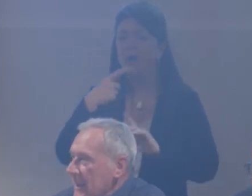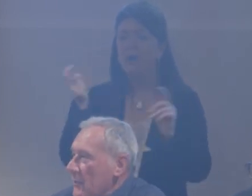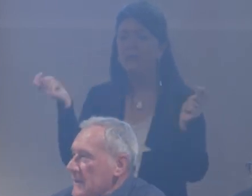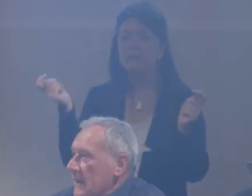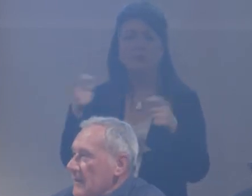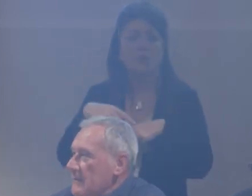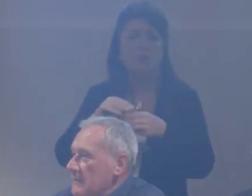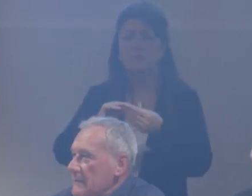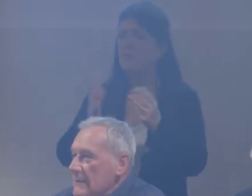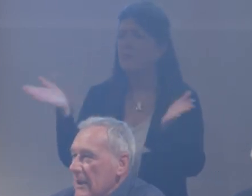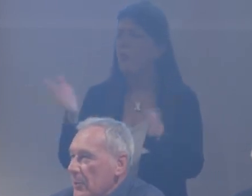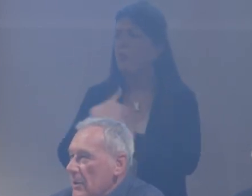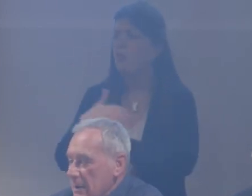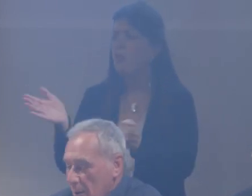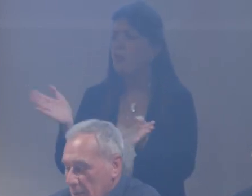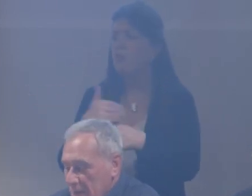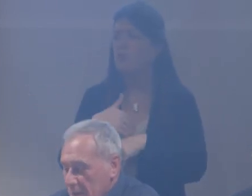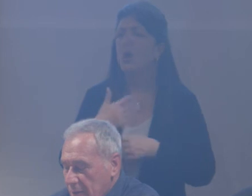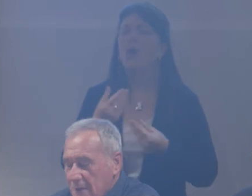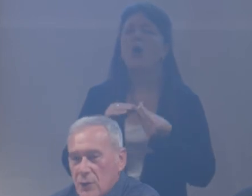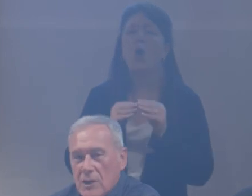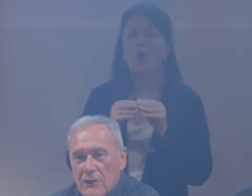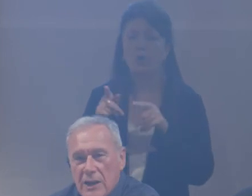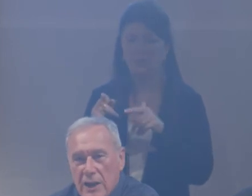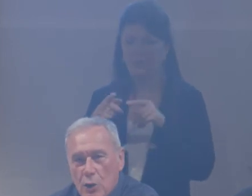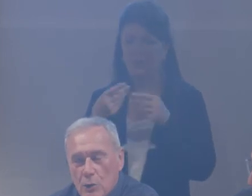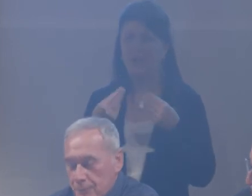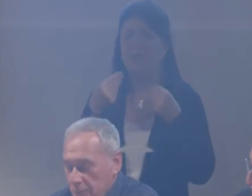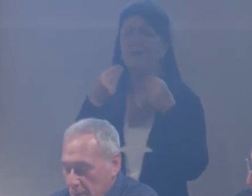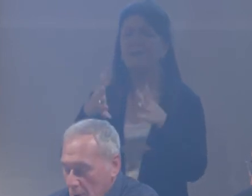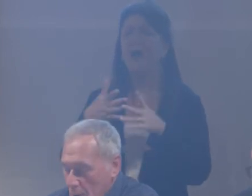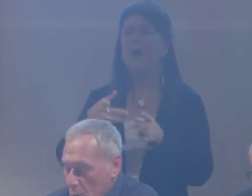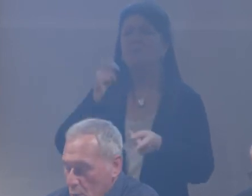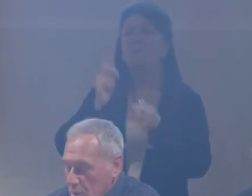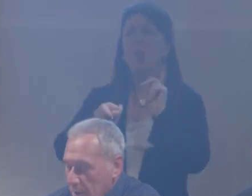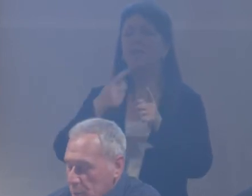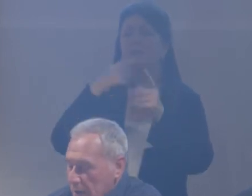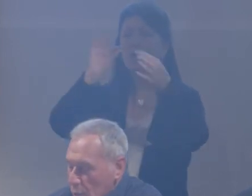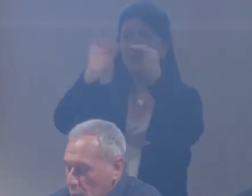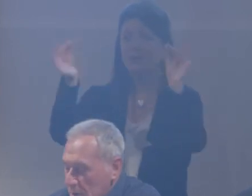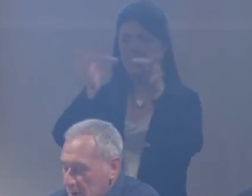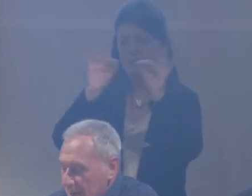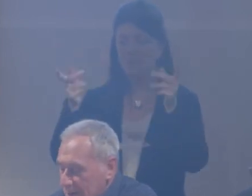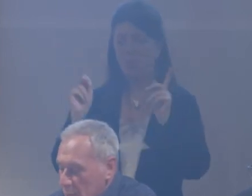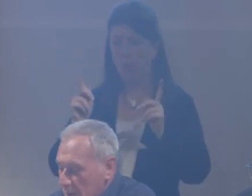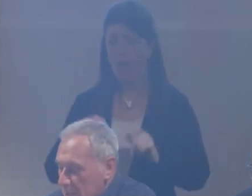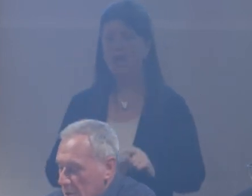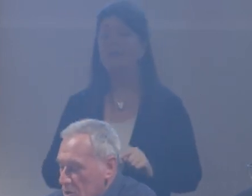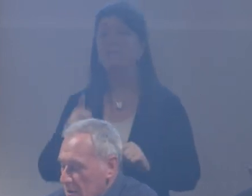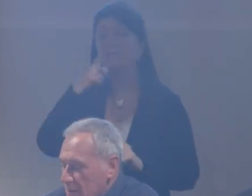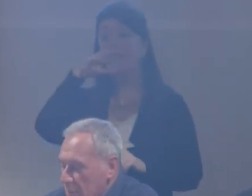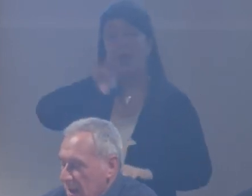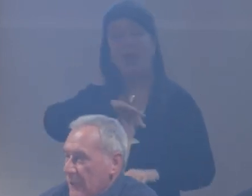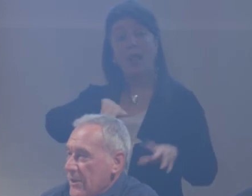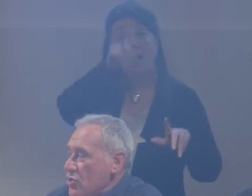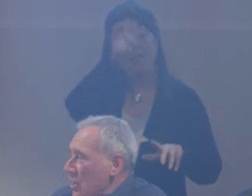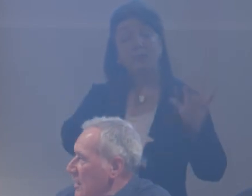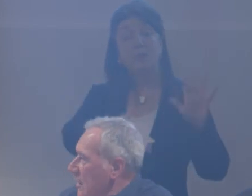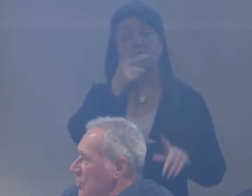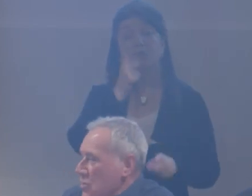e dà questa della politica questa definizione che vi leggo: un deputato qui deve essere una specie di